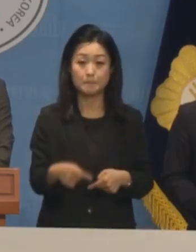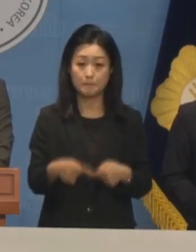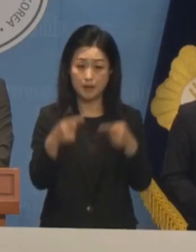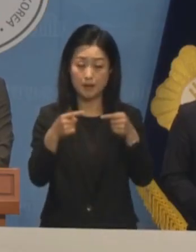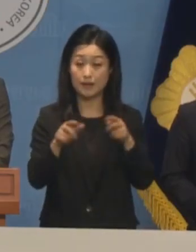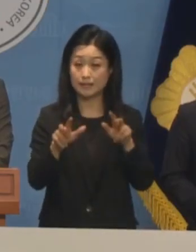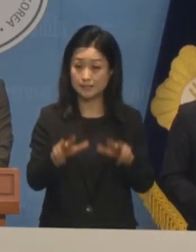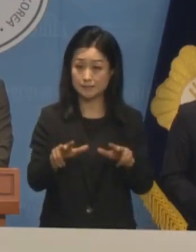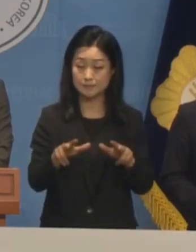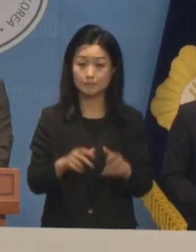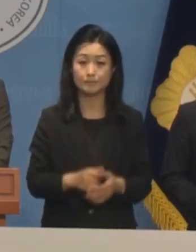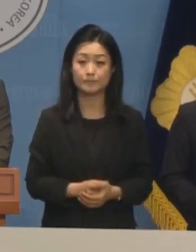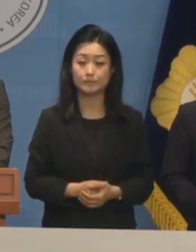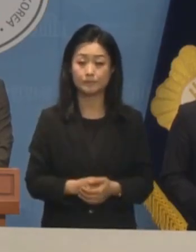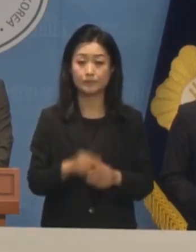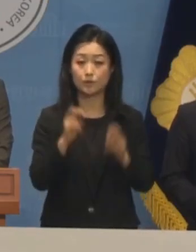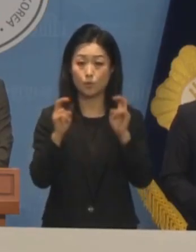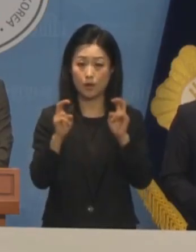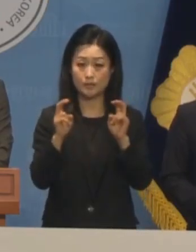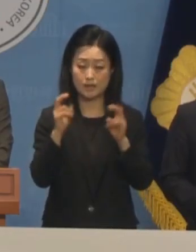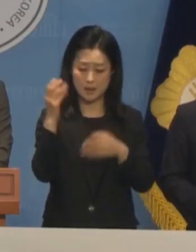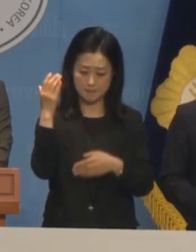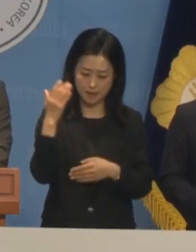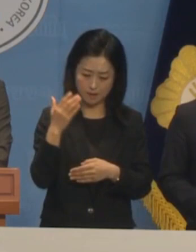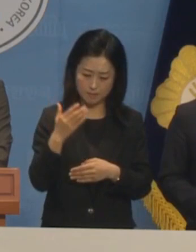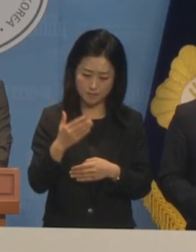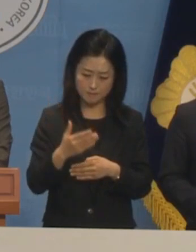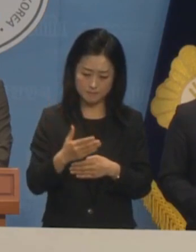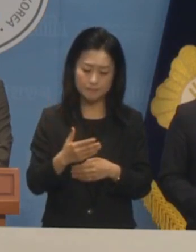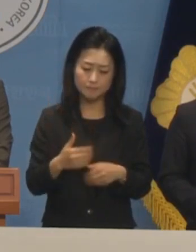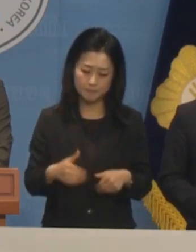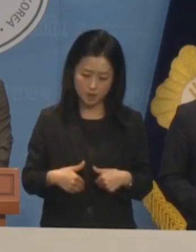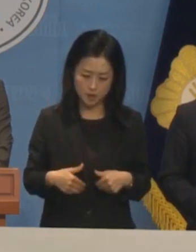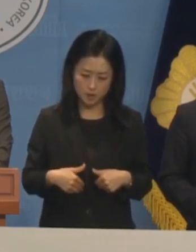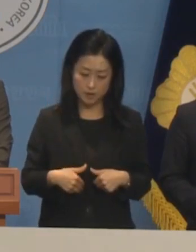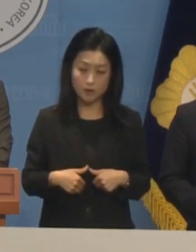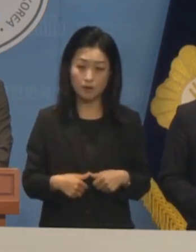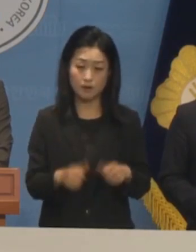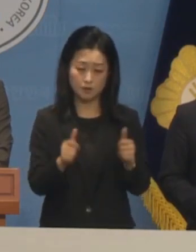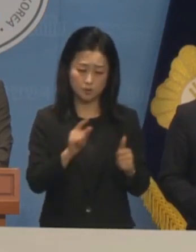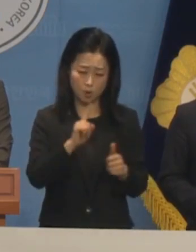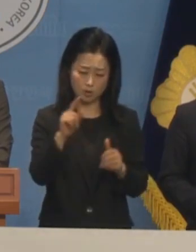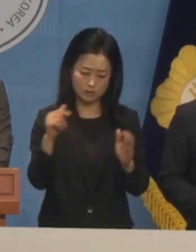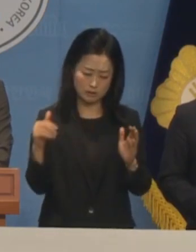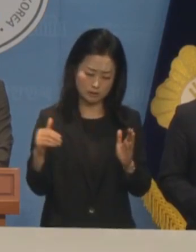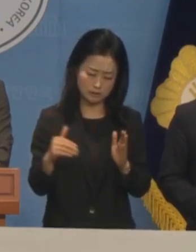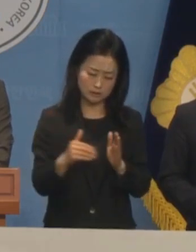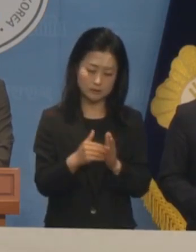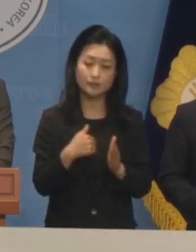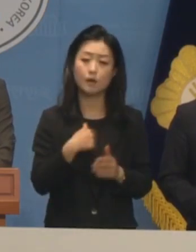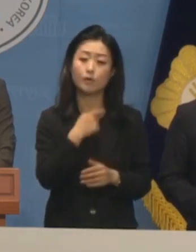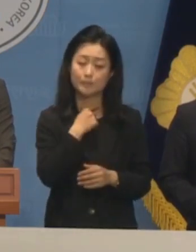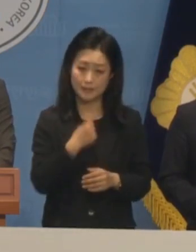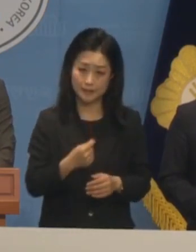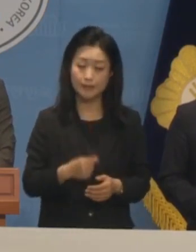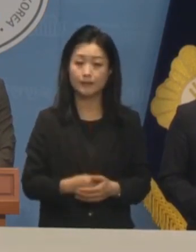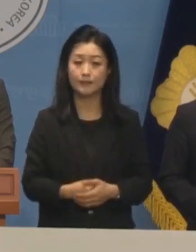현재는 회사 폐업을 고민하며 해당 분쟁이 끝나기만을 간절히 바라고 있습니다.